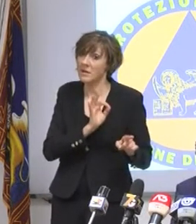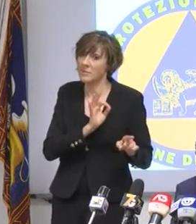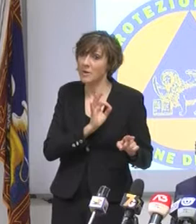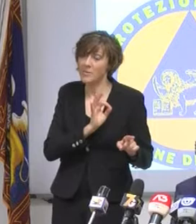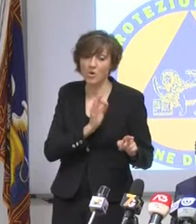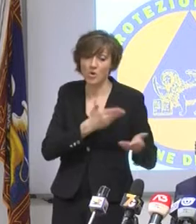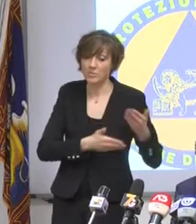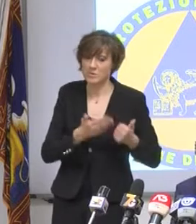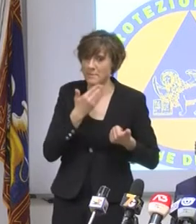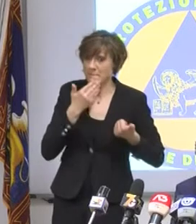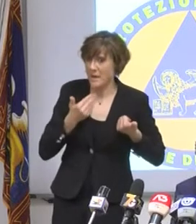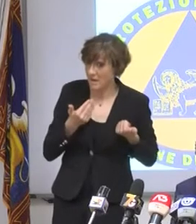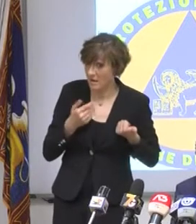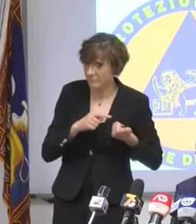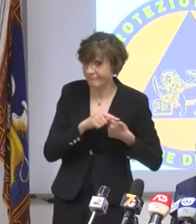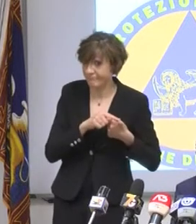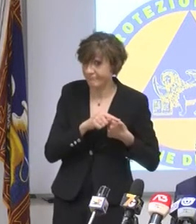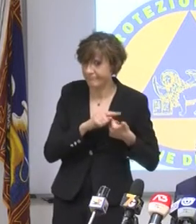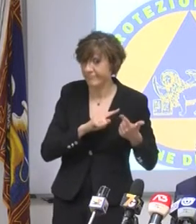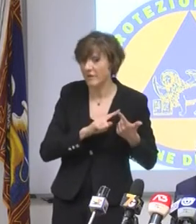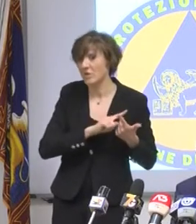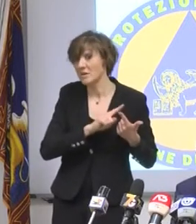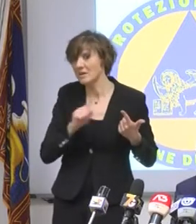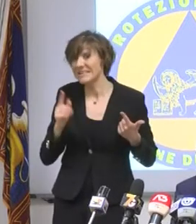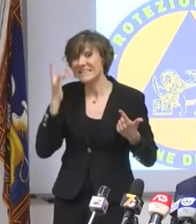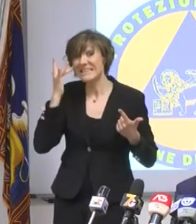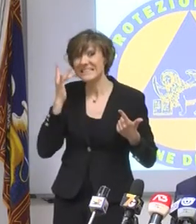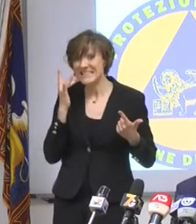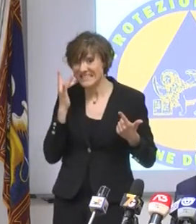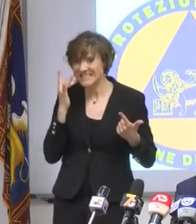mancata collaborazione con le autorità sanitarie fino al rischio di provocare